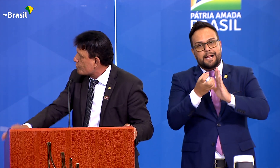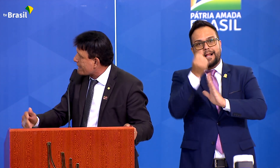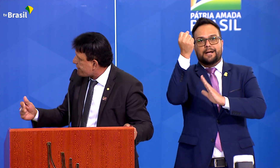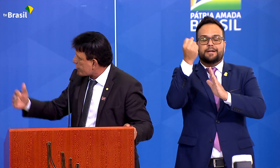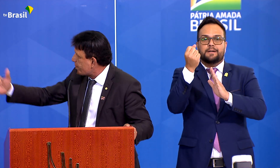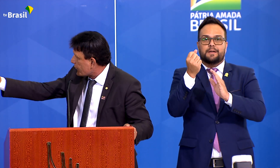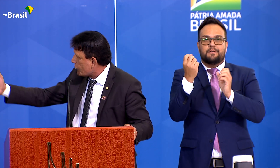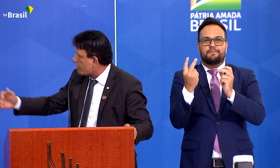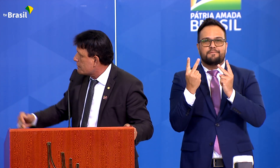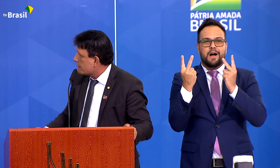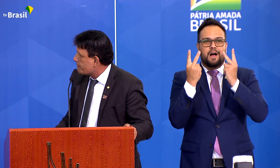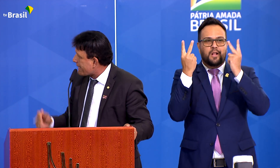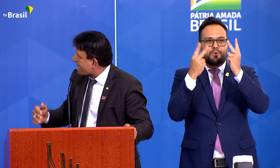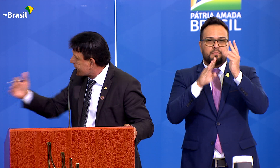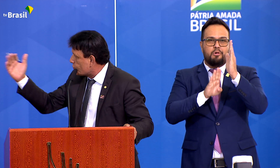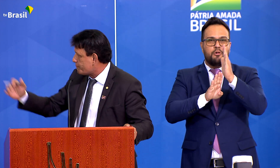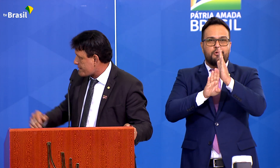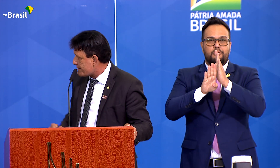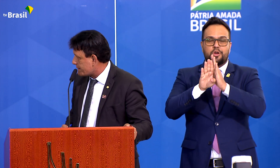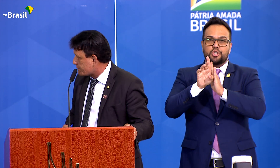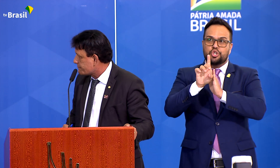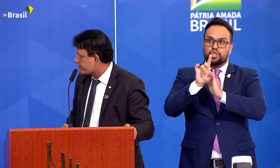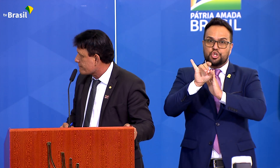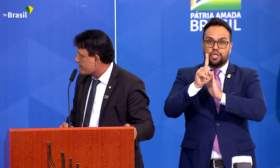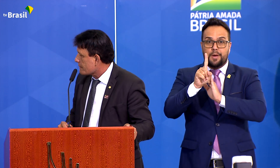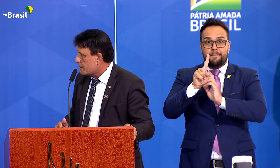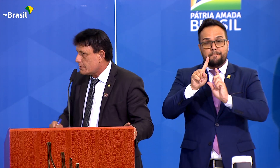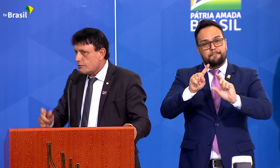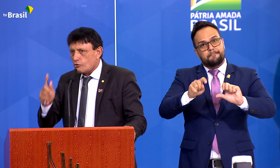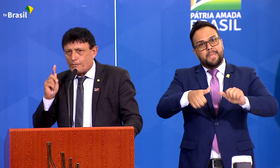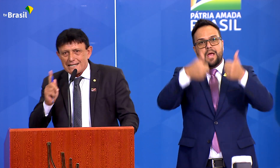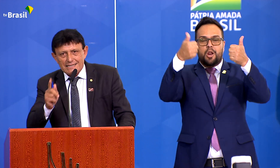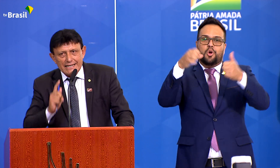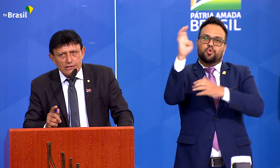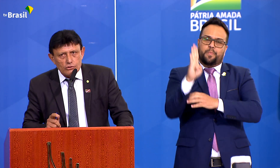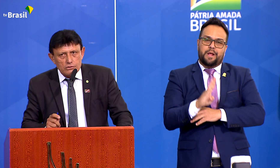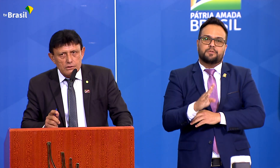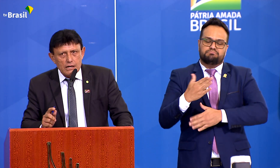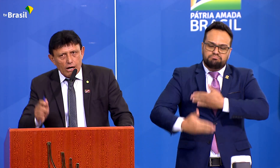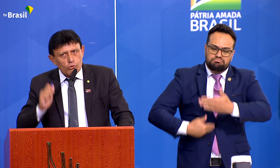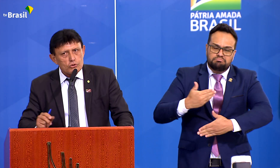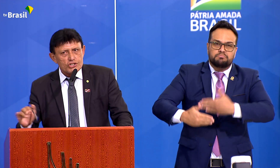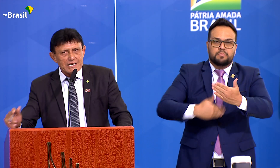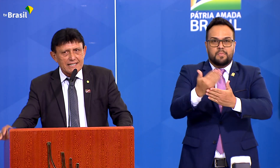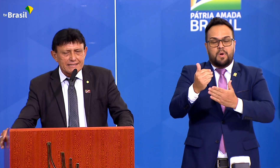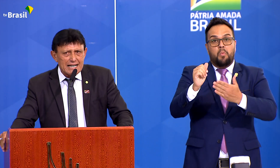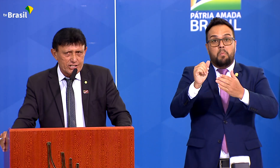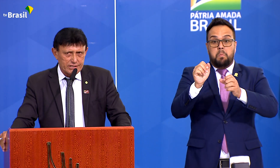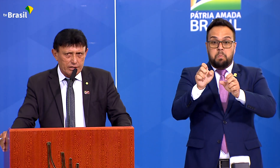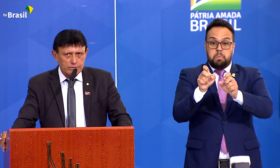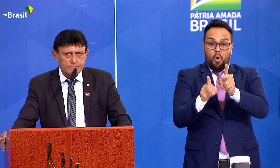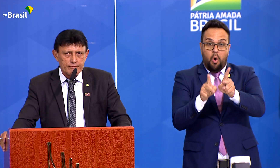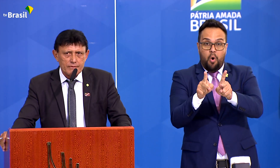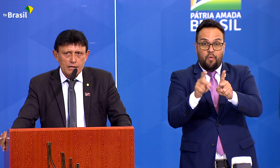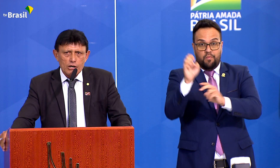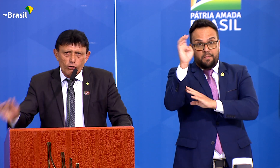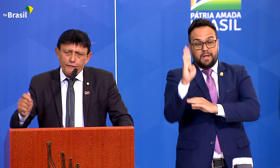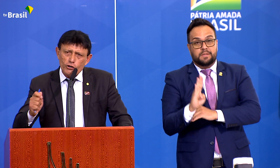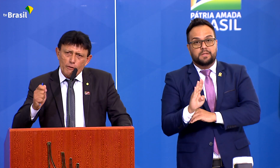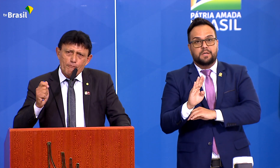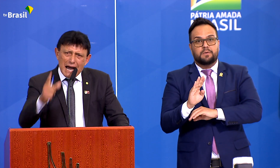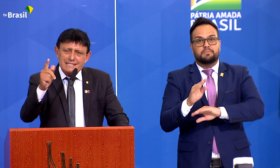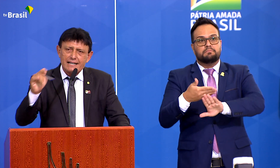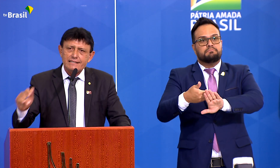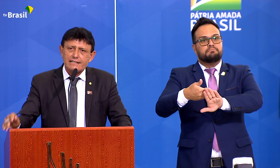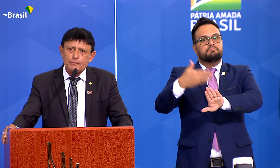fosse trazer um Brasil cada vez melhor para cada um brasileiro e o brasileiro alguns dias atrás Daniel